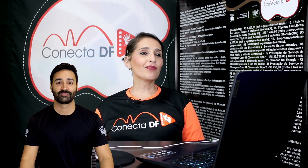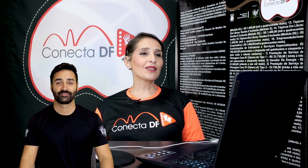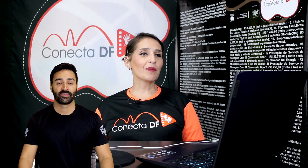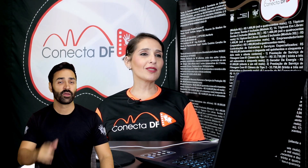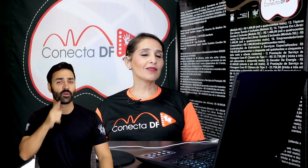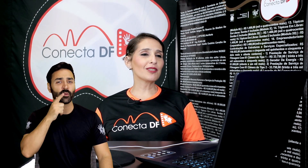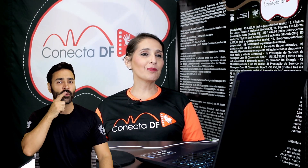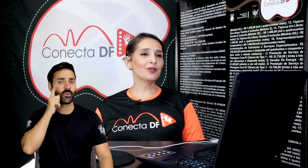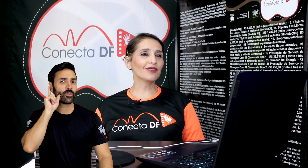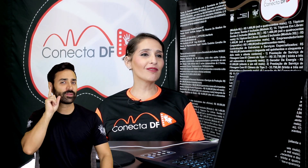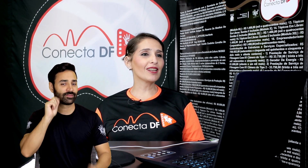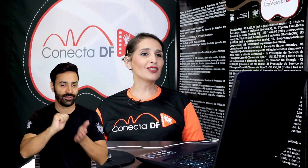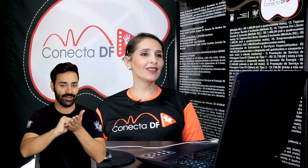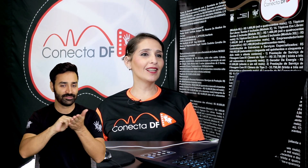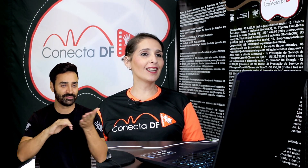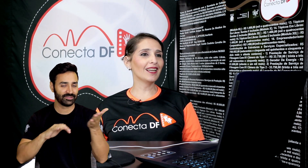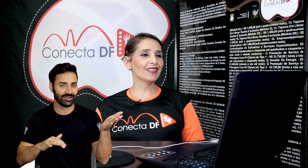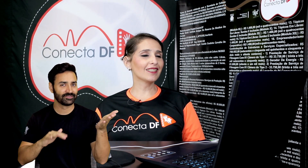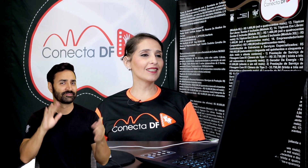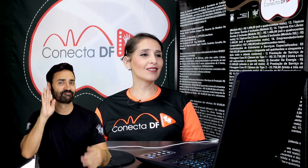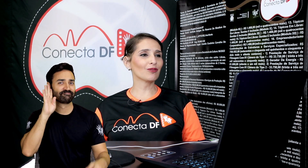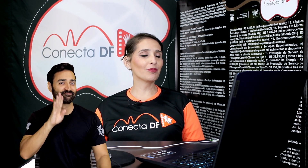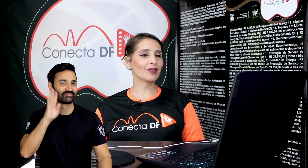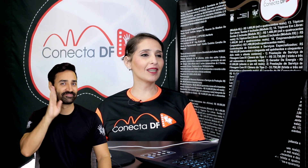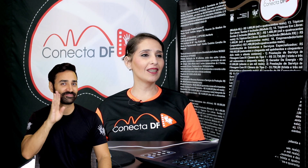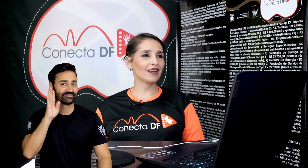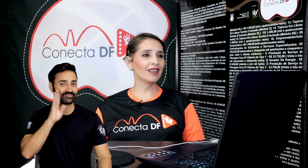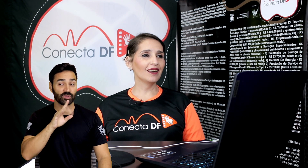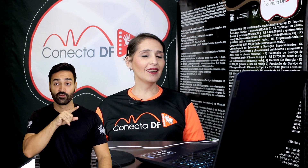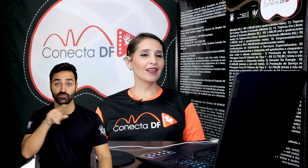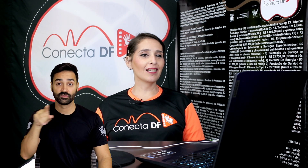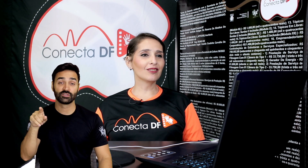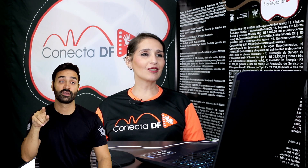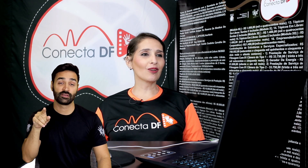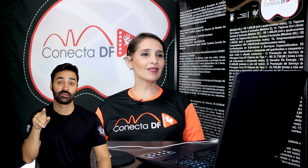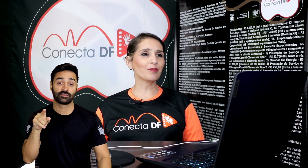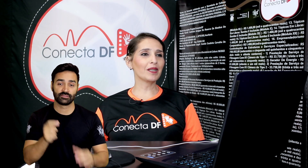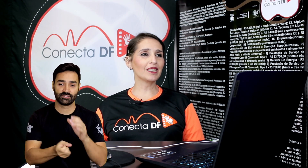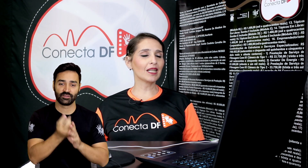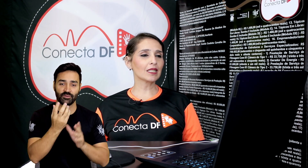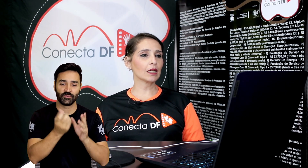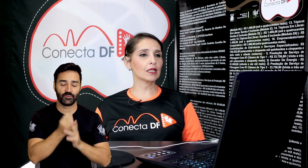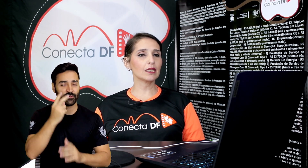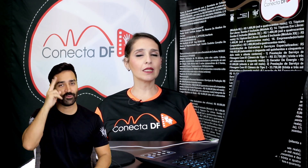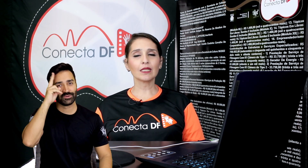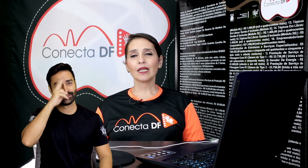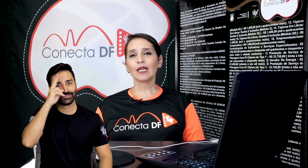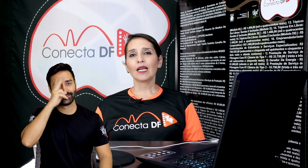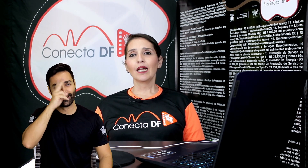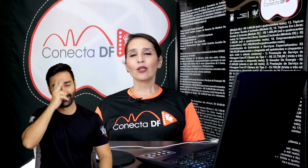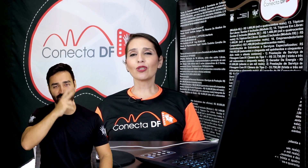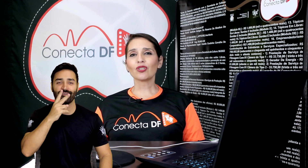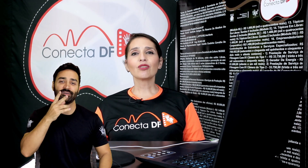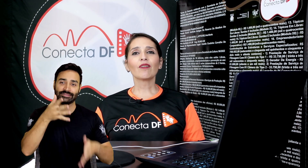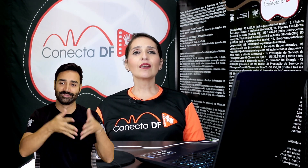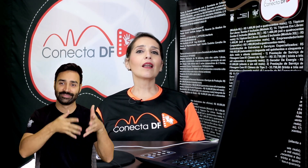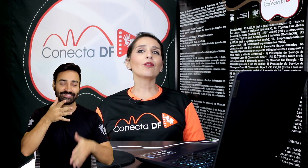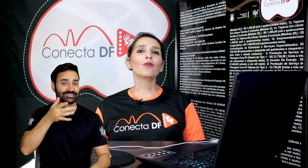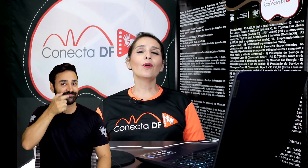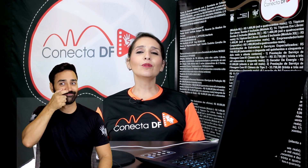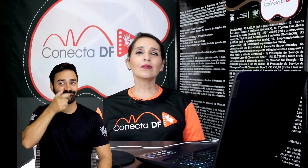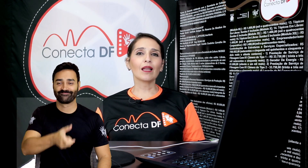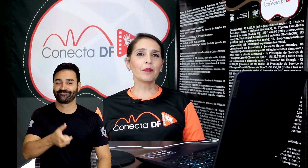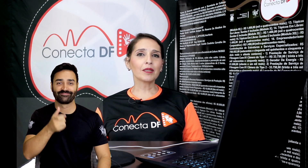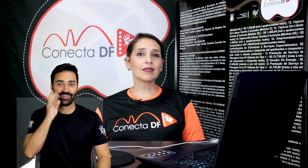Ontem a gente fez uma atividade muito divertida, né? Todo mundo aqui criando histórias super interessantes. E hoje a gente vai entrar